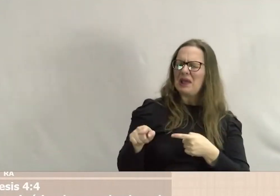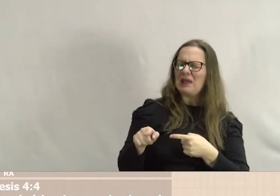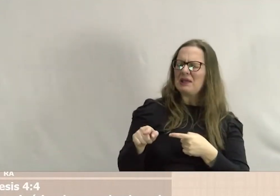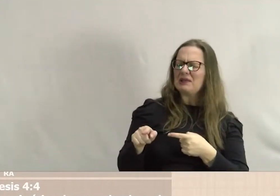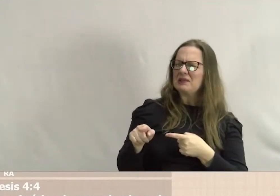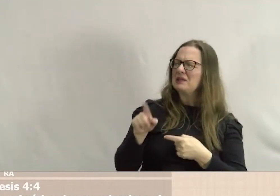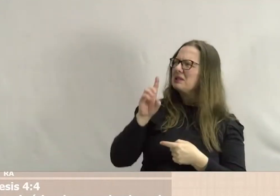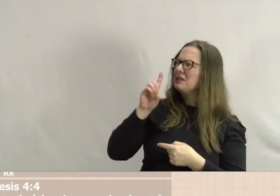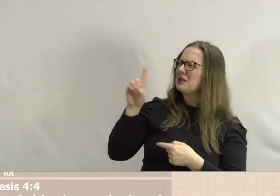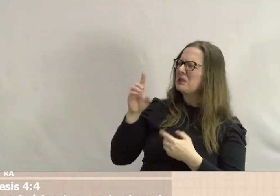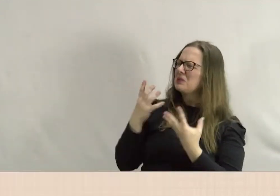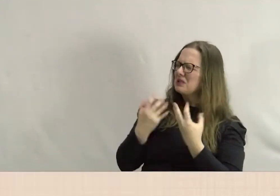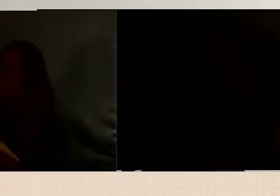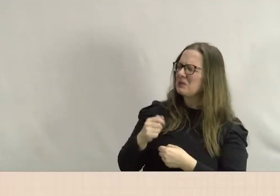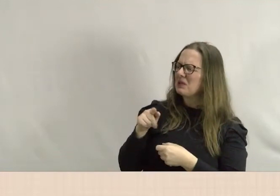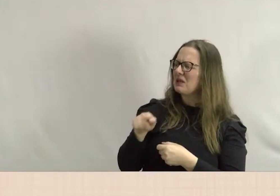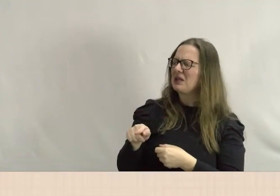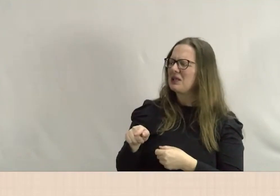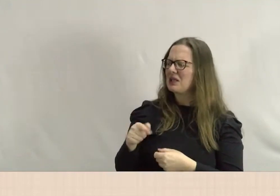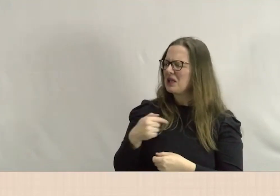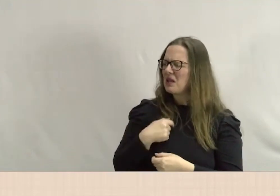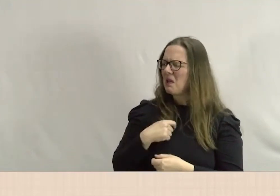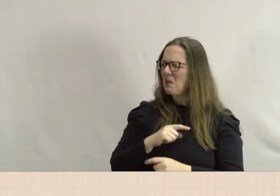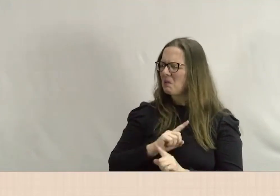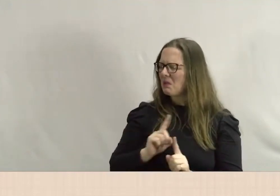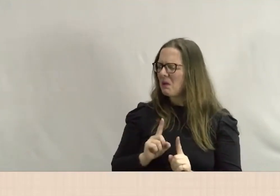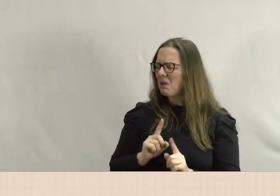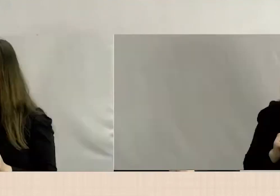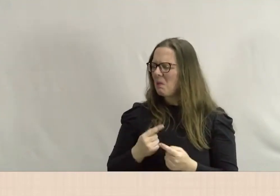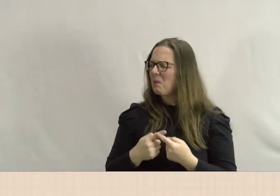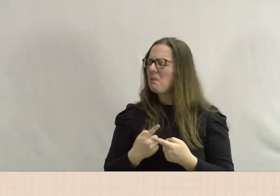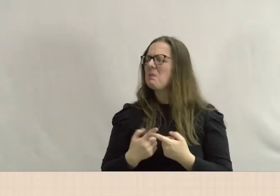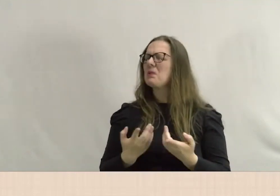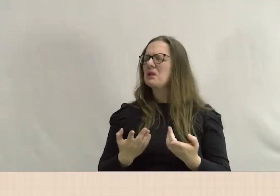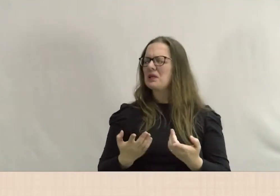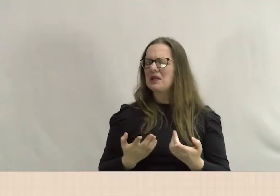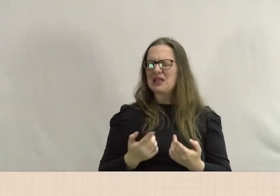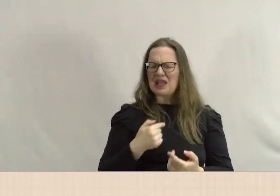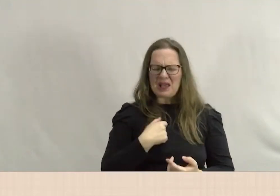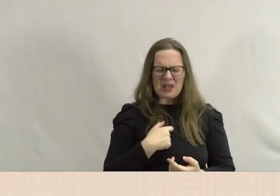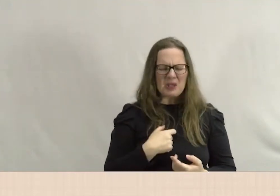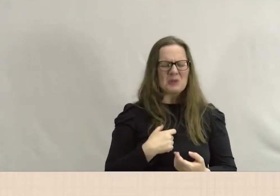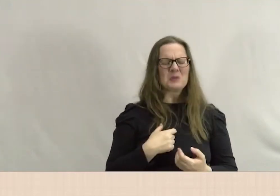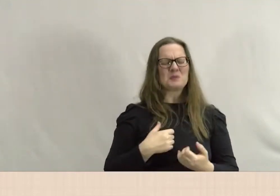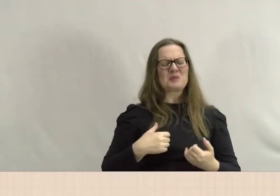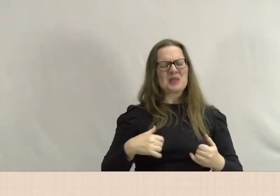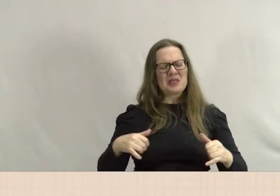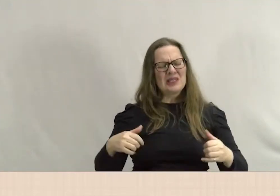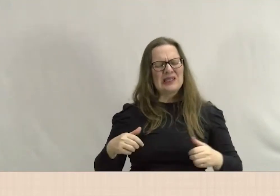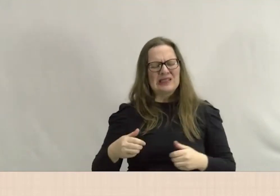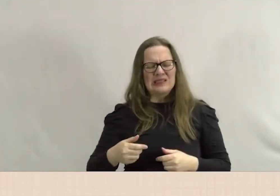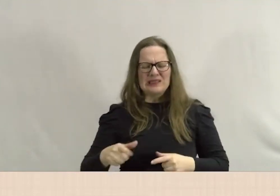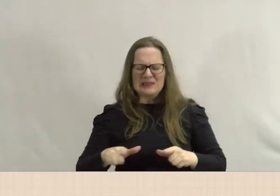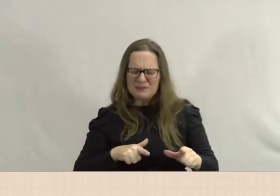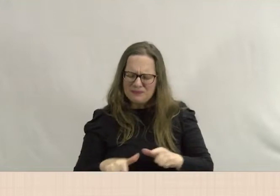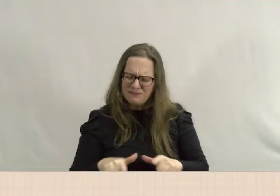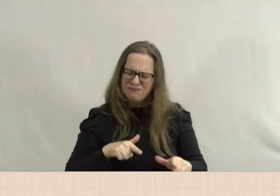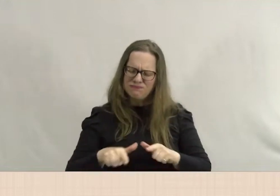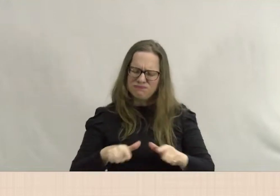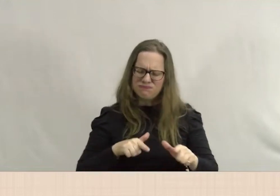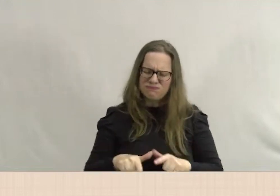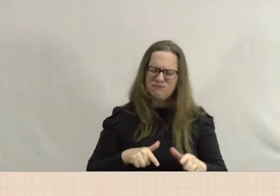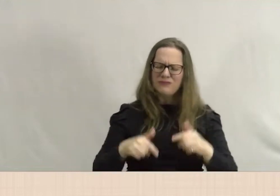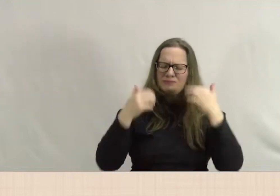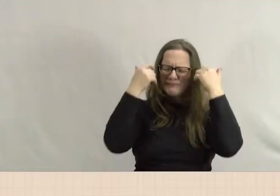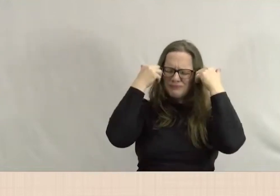de mim? Eu ando suando o dia todo, produzindo com o suor do meu rosto o pão